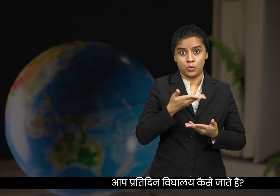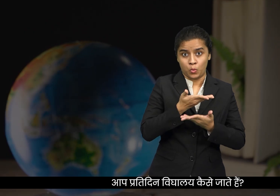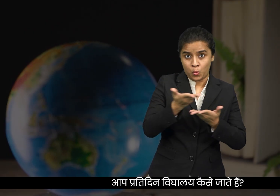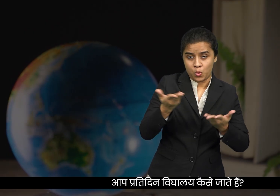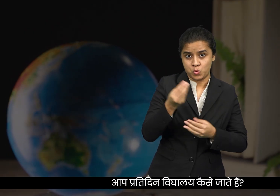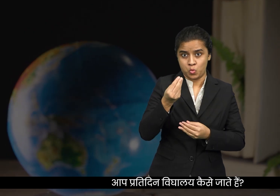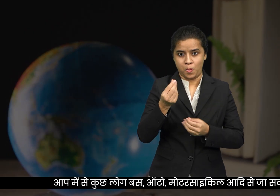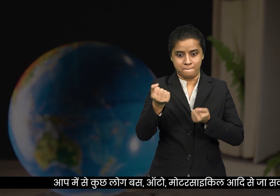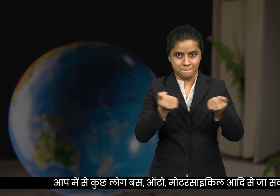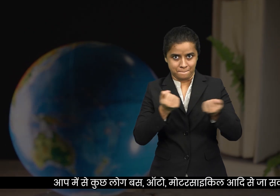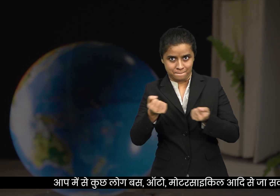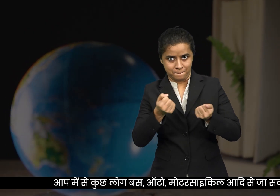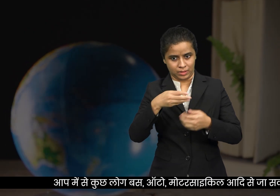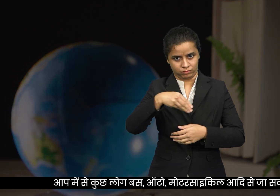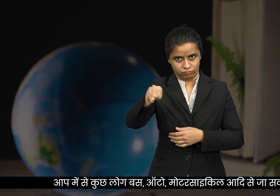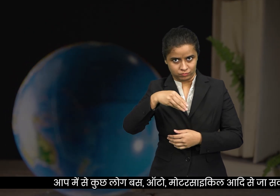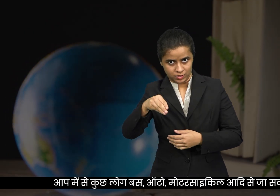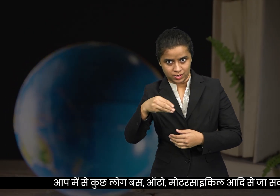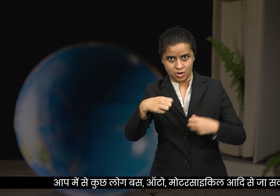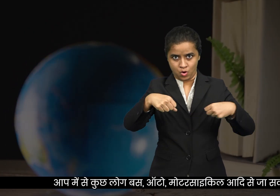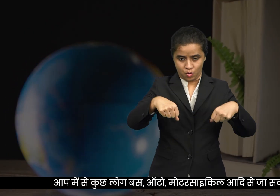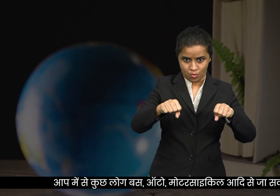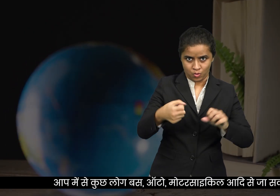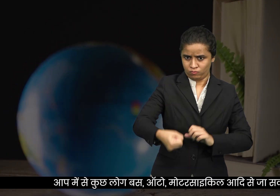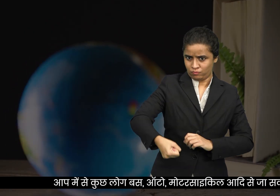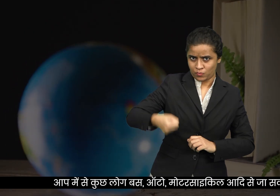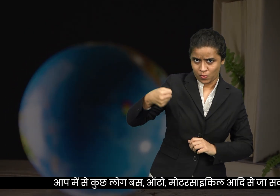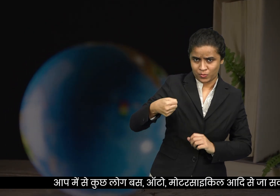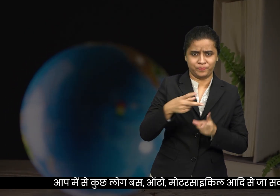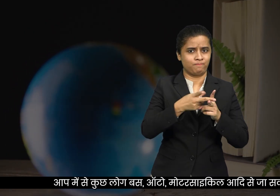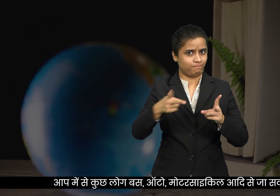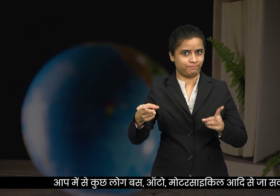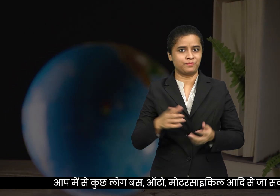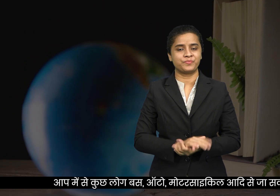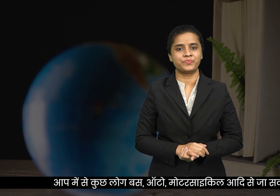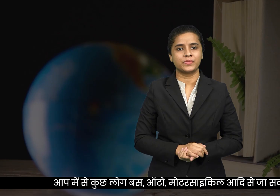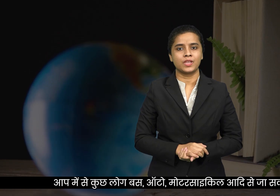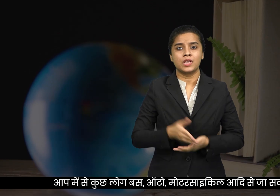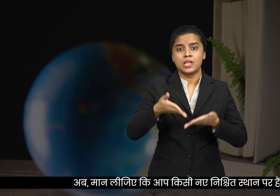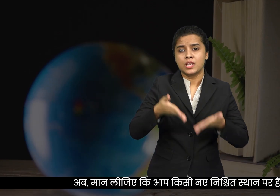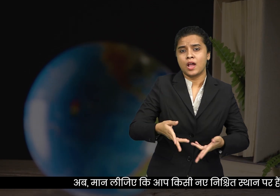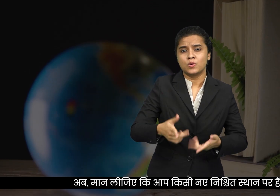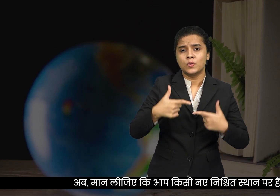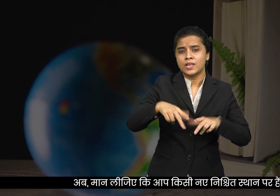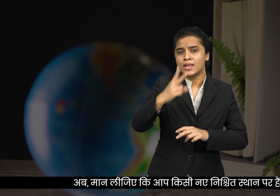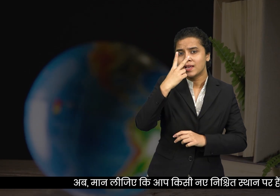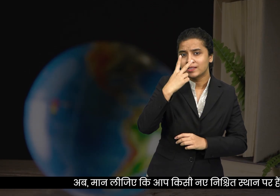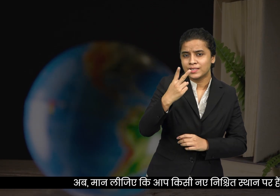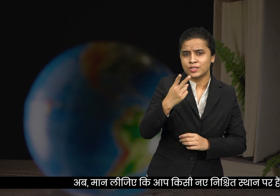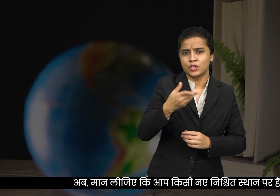आते हैं? आप में से कुछ लोग बस, ऑटो, मोटरसाइकिल आदि से जा सकते हैं। अब मान लीजिए कि आप किसी